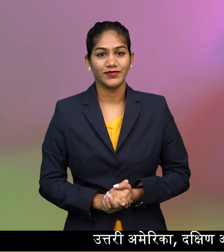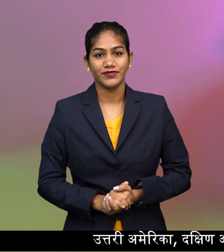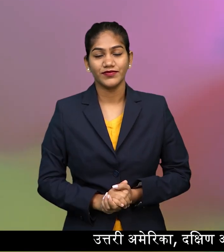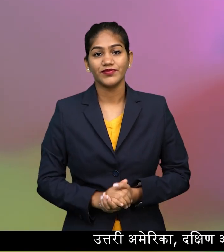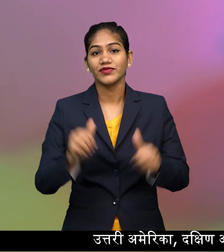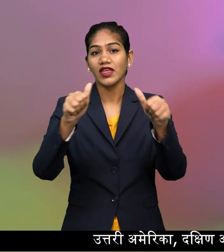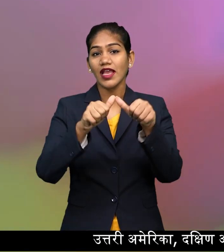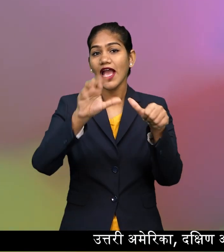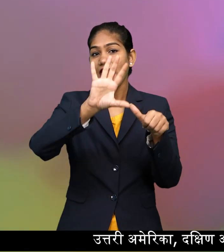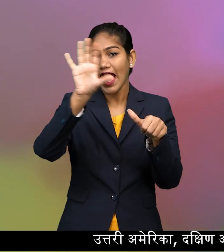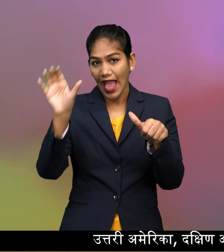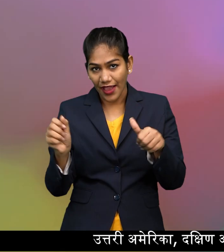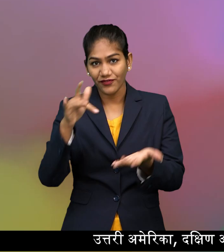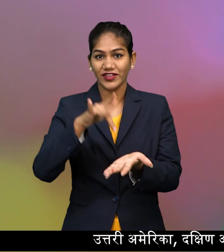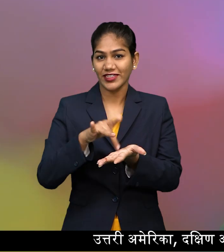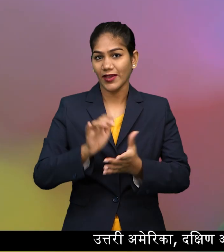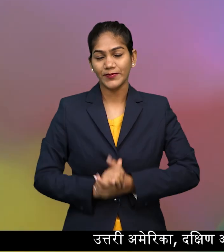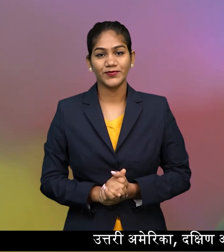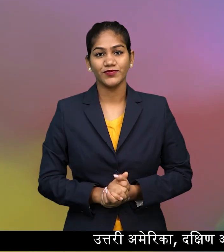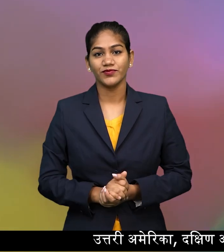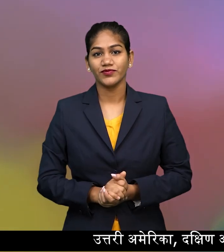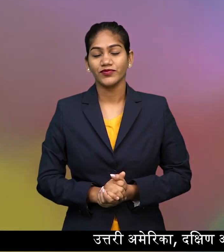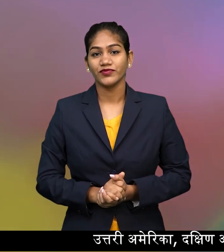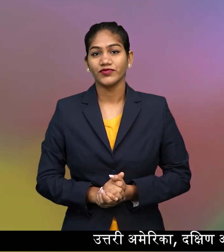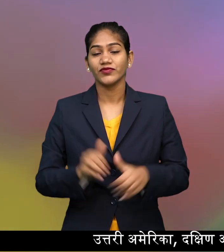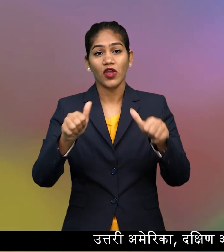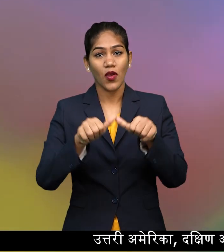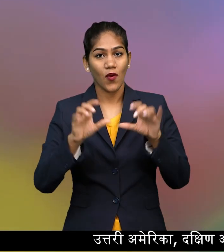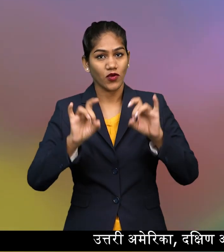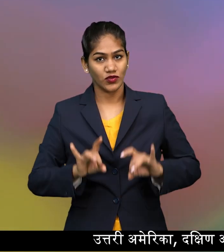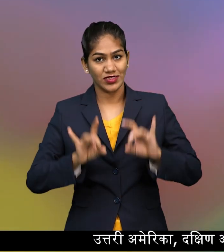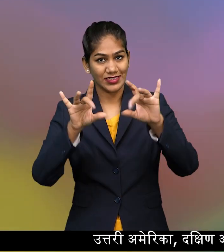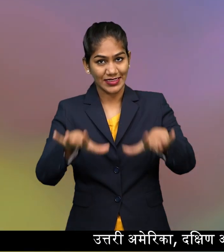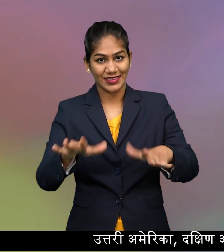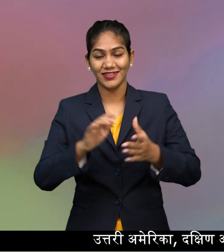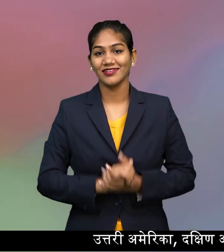उत्तर अमेरिका, दक्षिण अमेरिका और अंटार्कटिका जैसे महाद्वीप है।